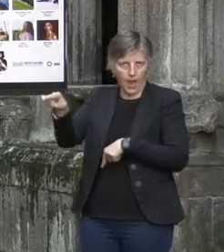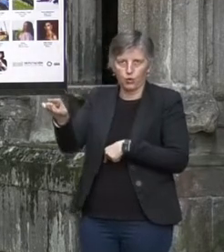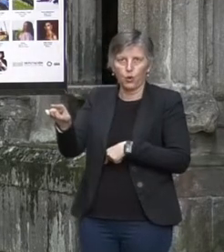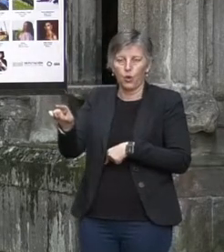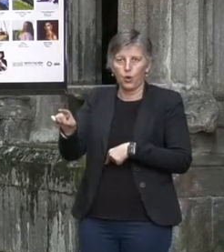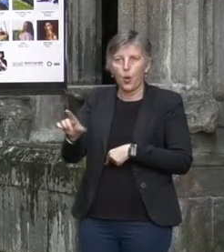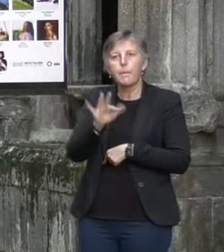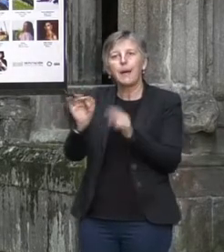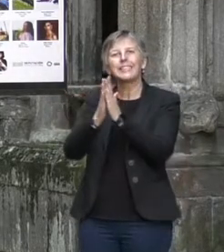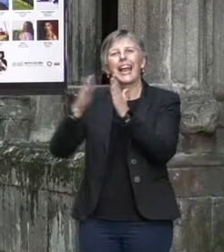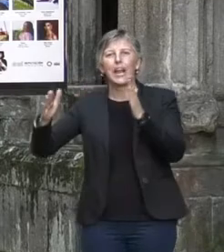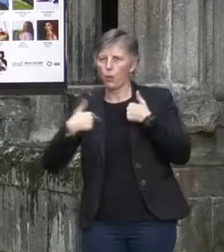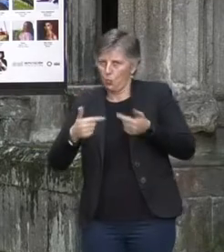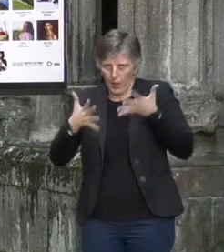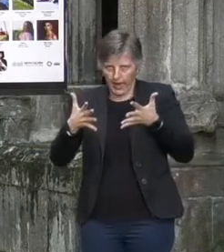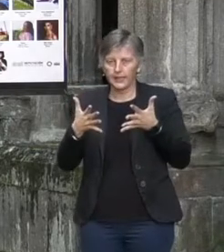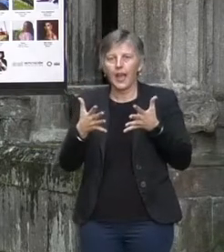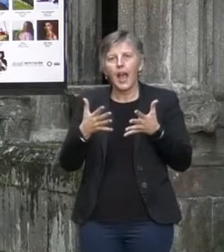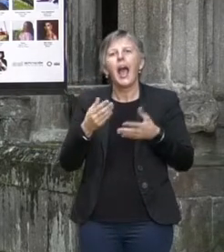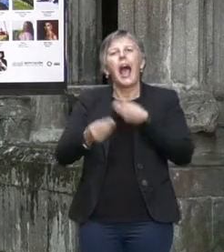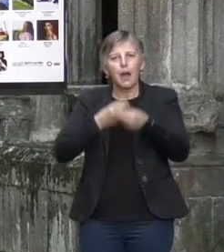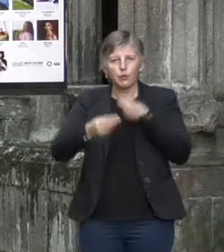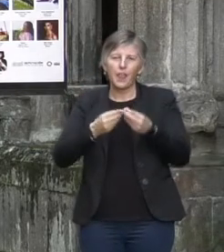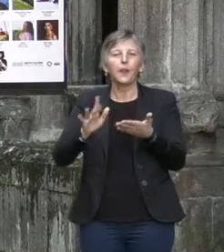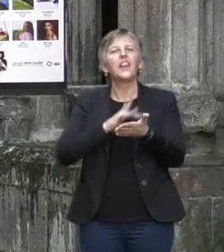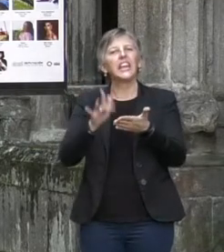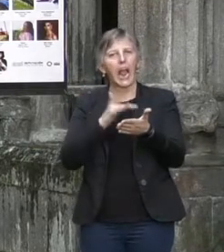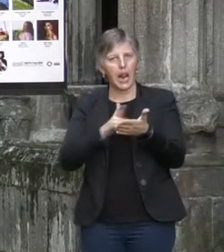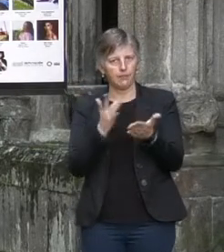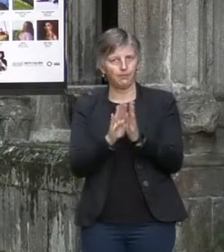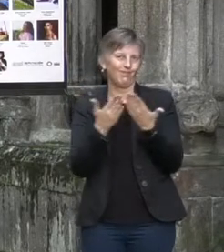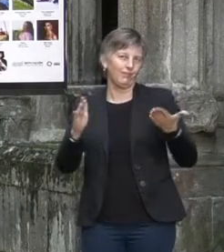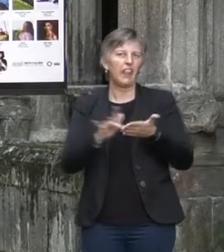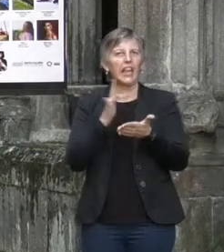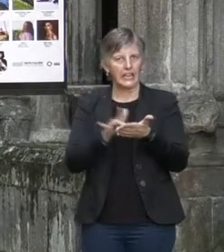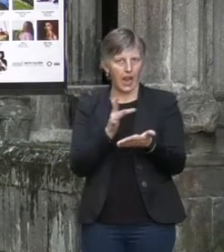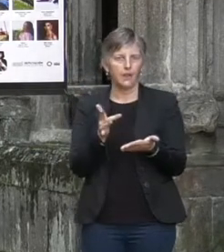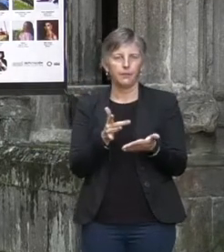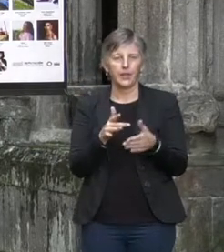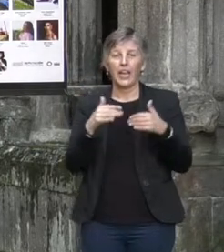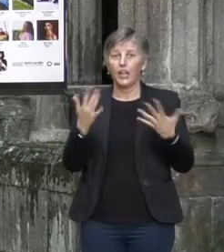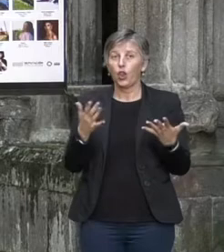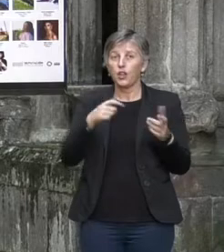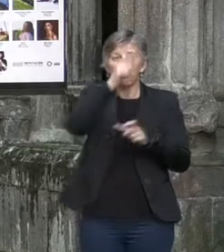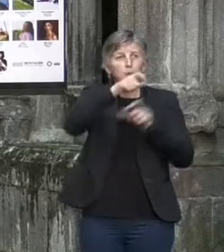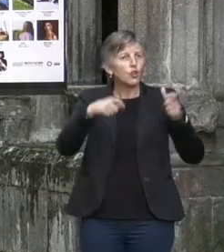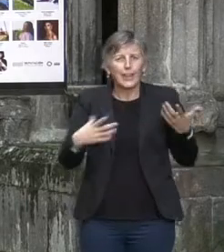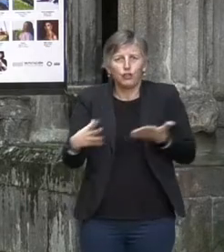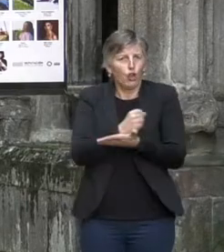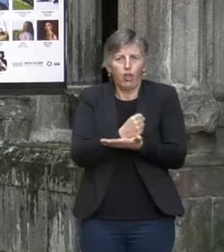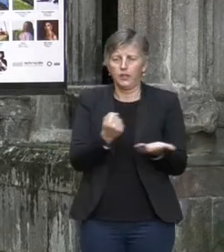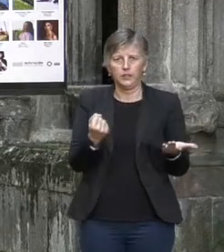e tamén o catálogo. O imos facer digital. Por lo tanto, toda a poboación